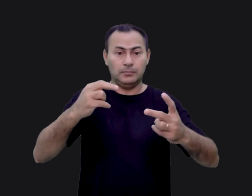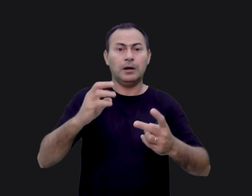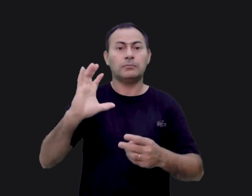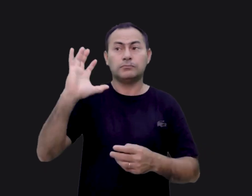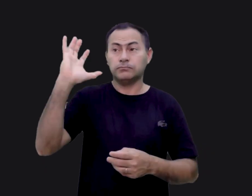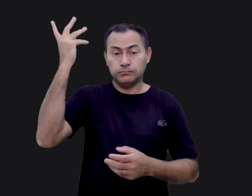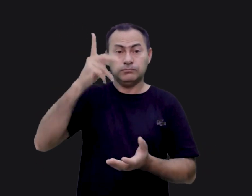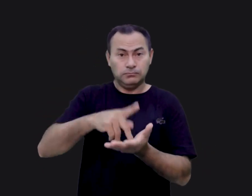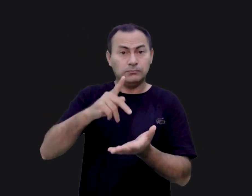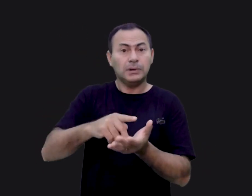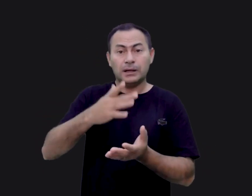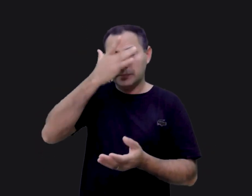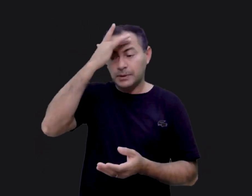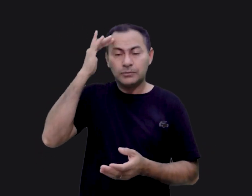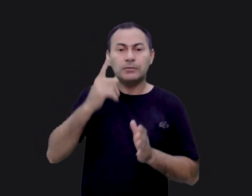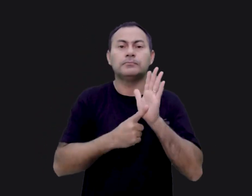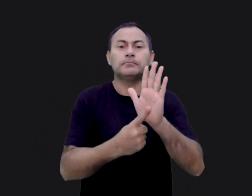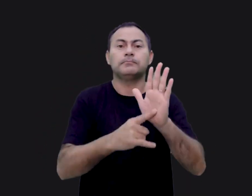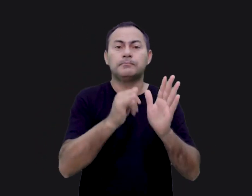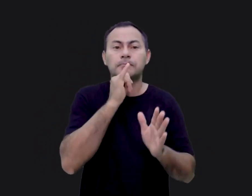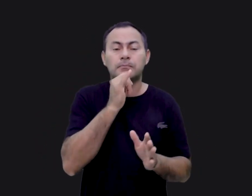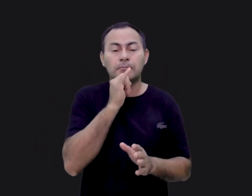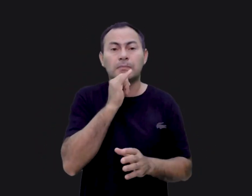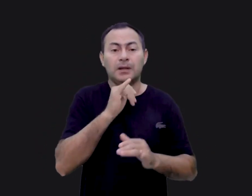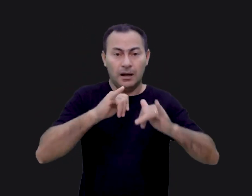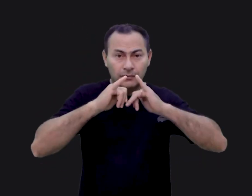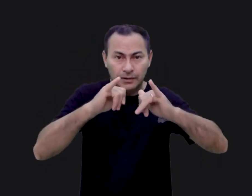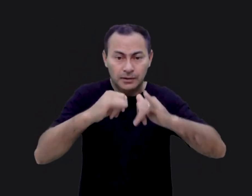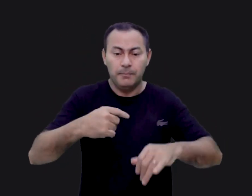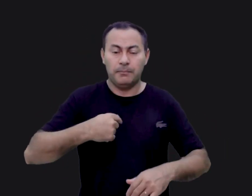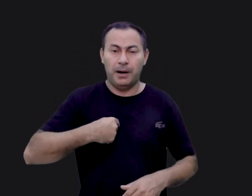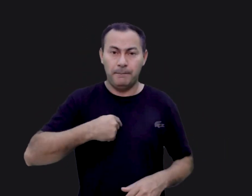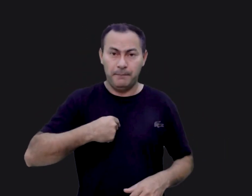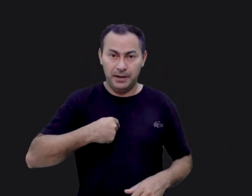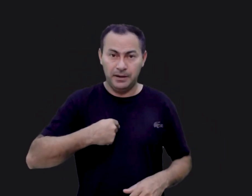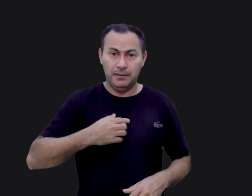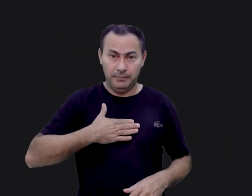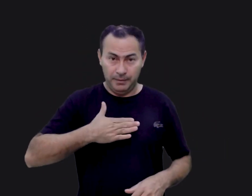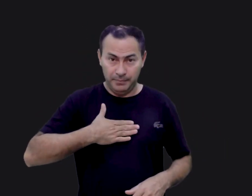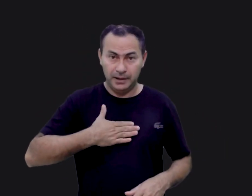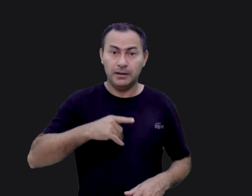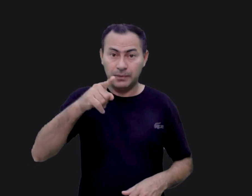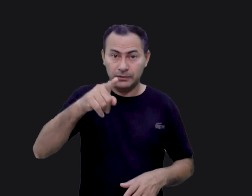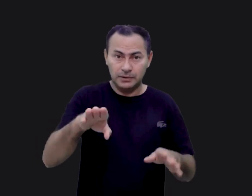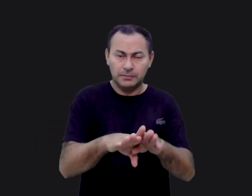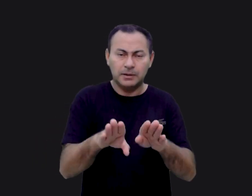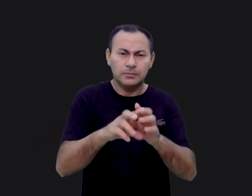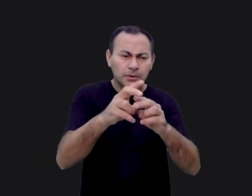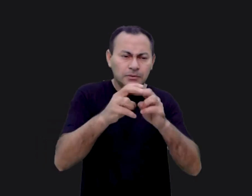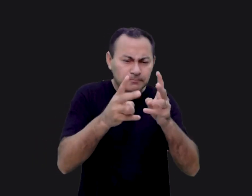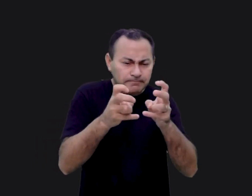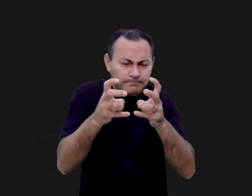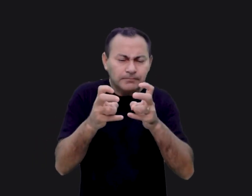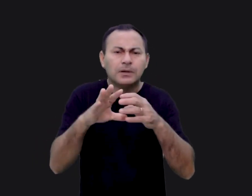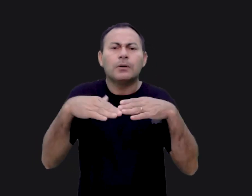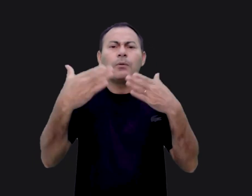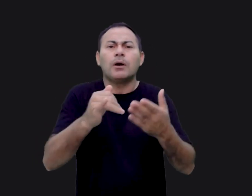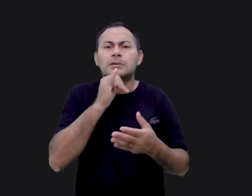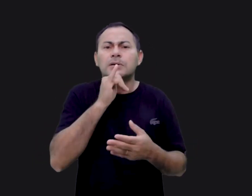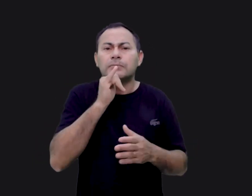para aquelas pessoas, para que servissem de exemplos e avisos para mim e para você. Portanto, procure identificar quais são os